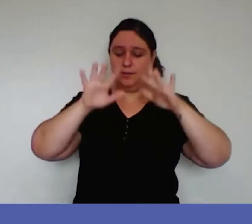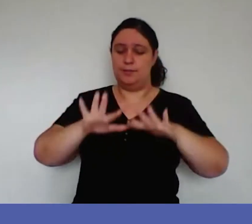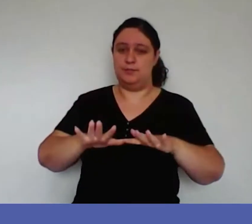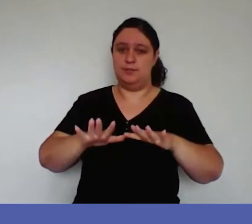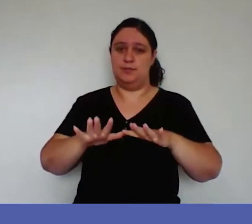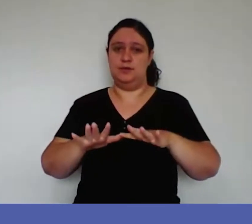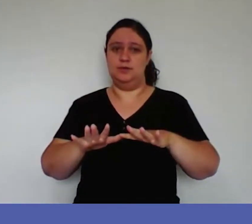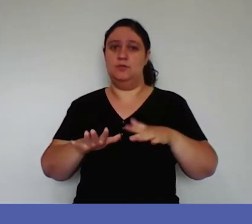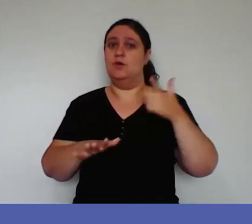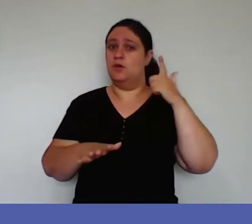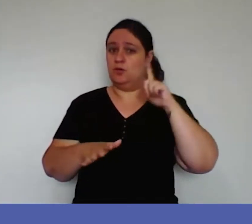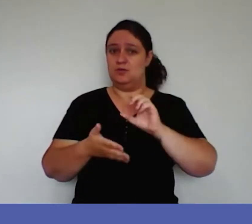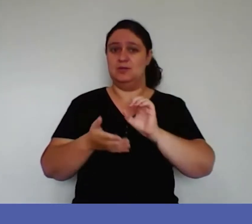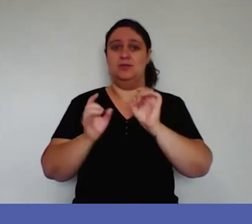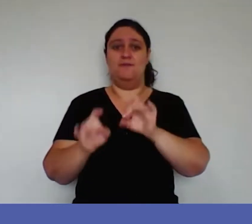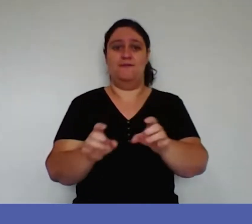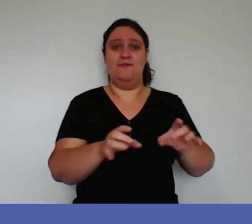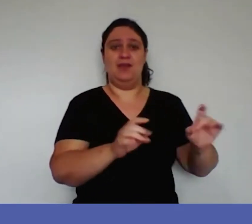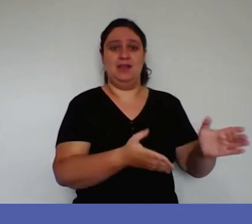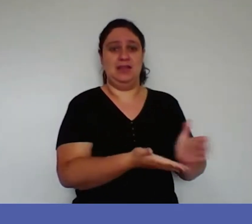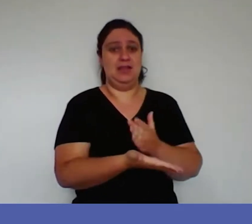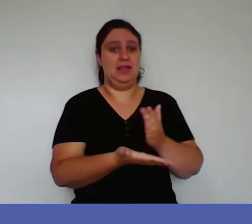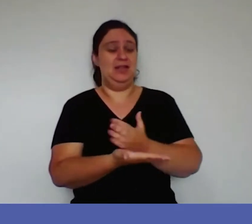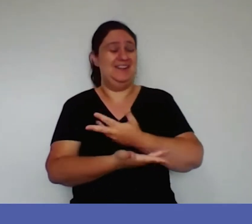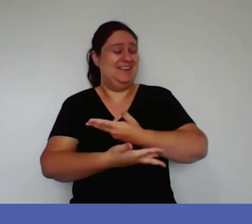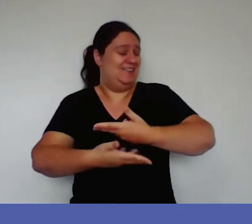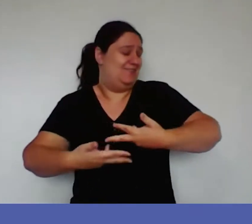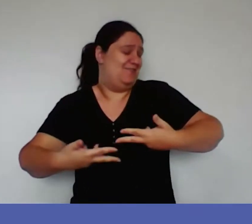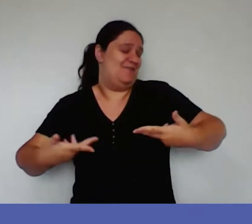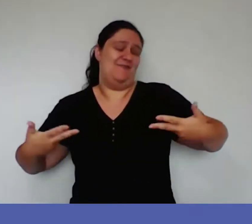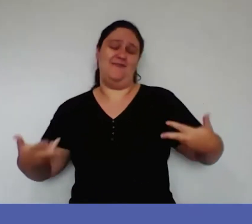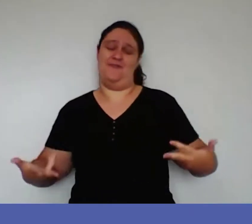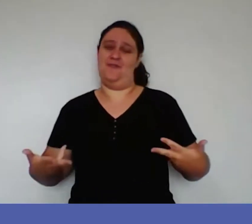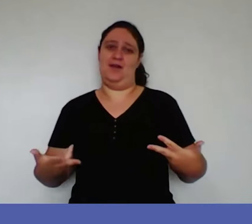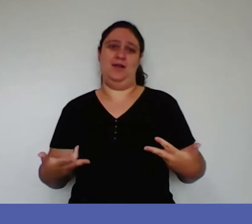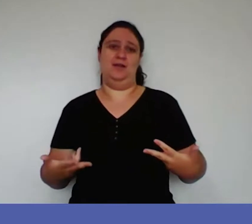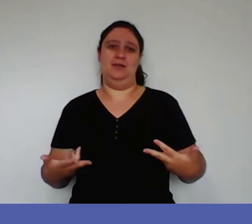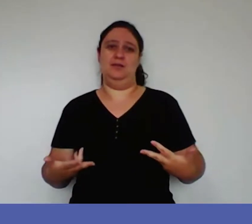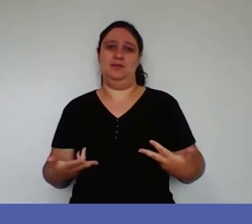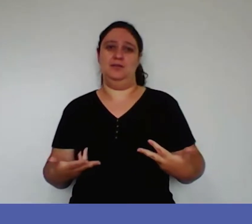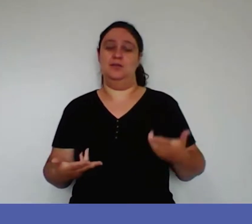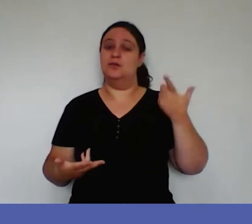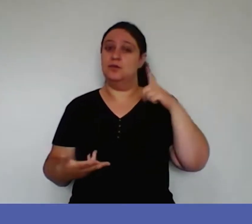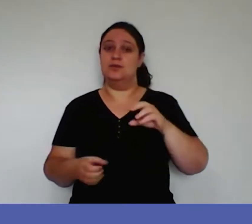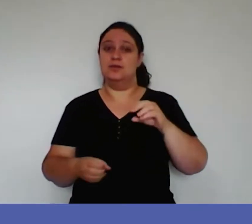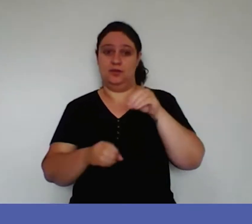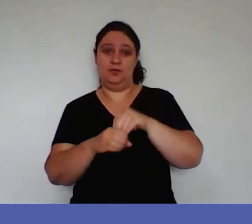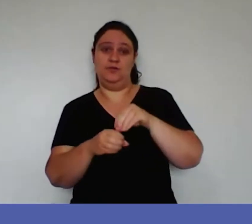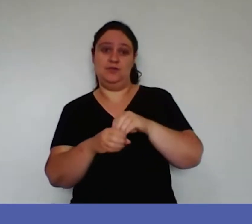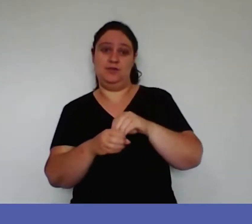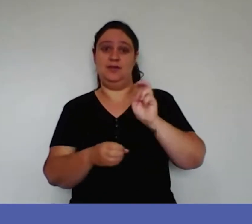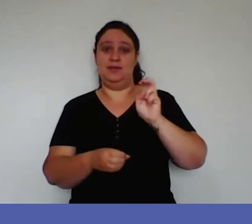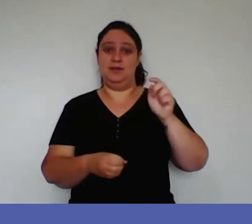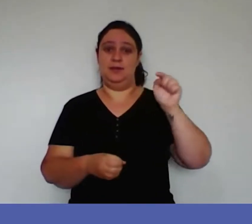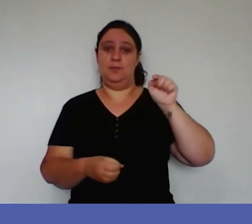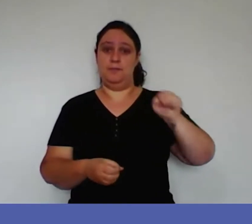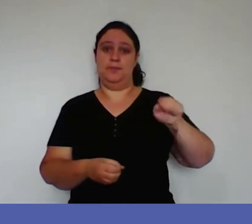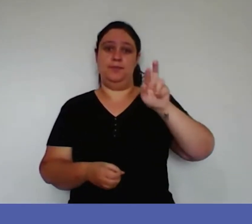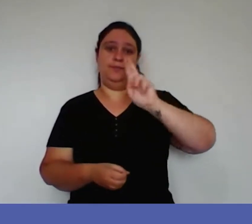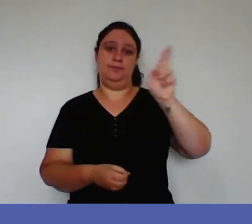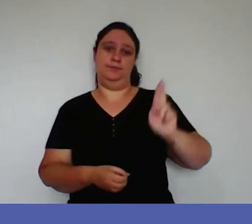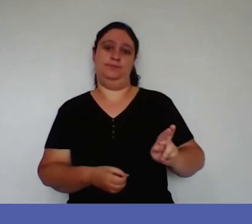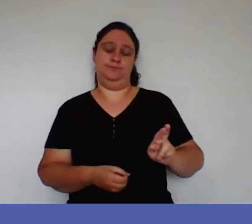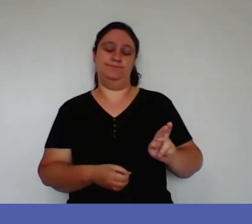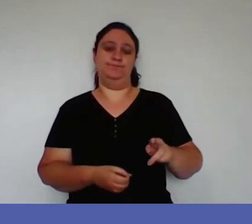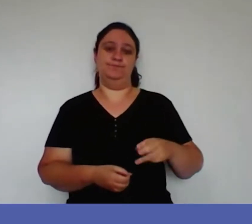escoar, espalhar, semear esses livros, e eles conseguiram ofertar R$5.000 para essa cirurgia do irmão Donk.